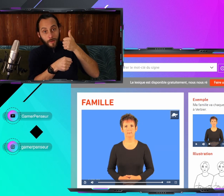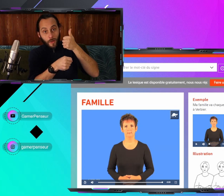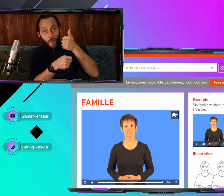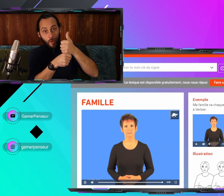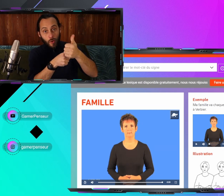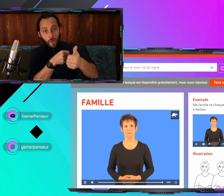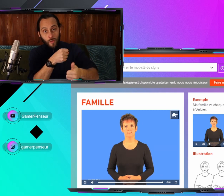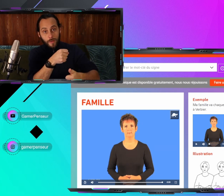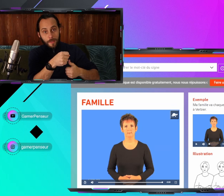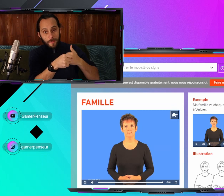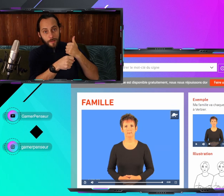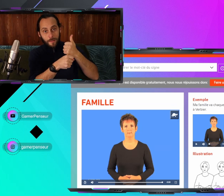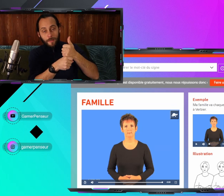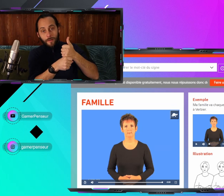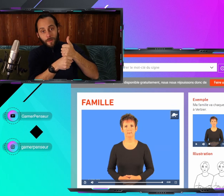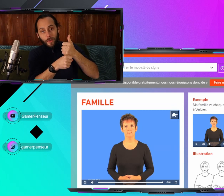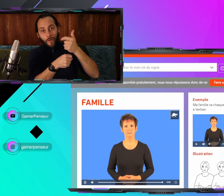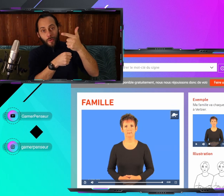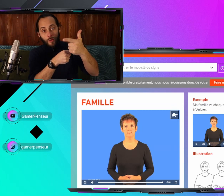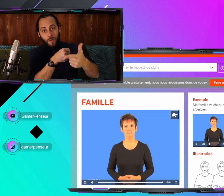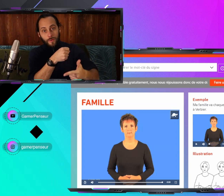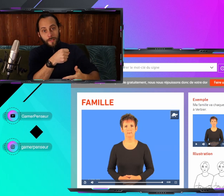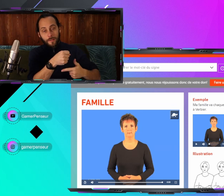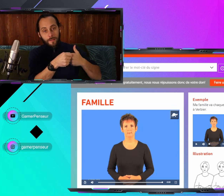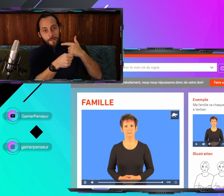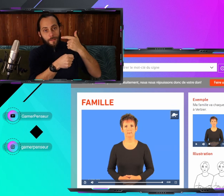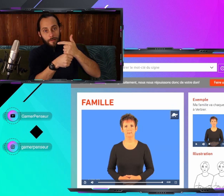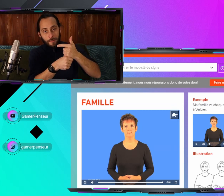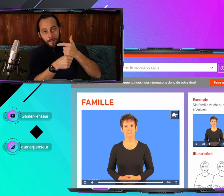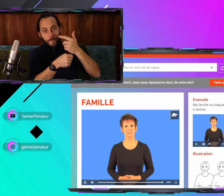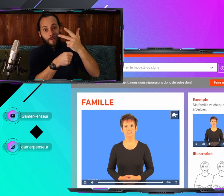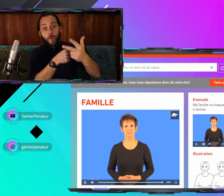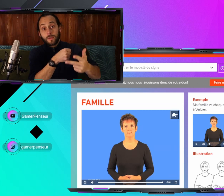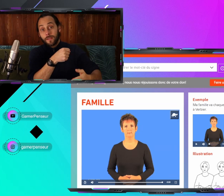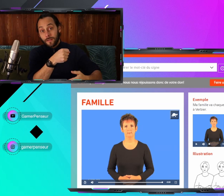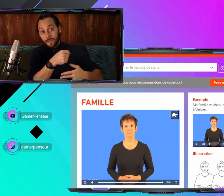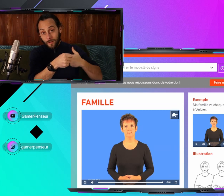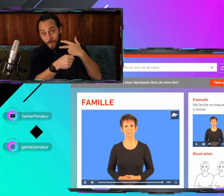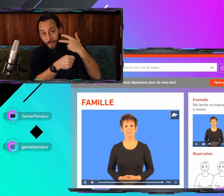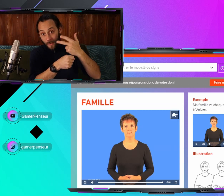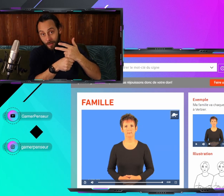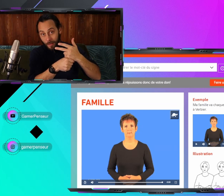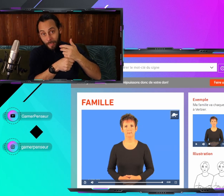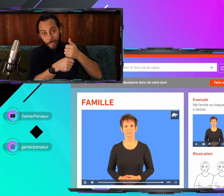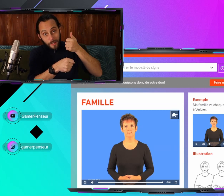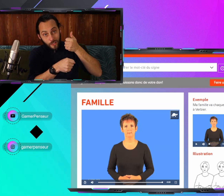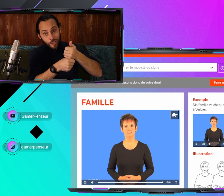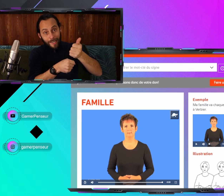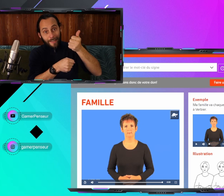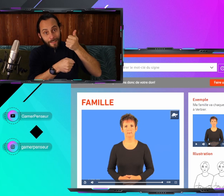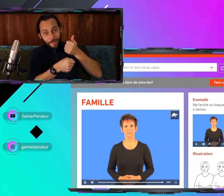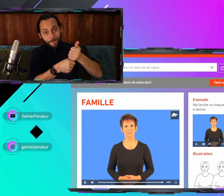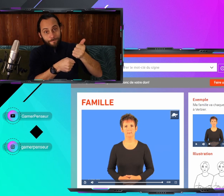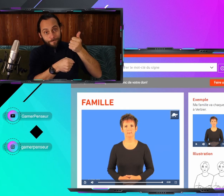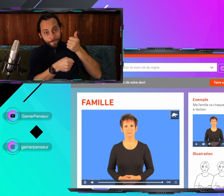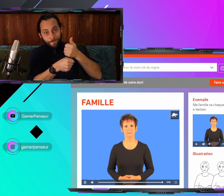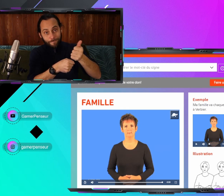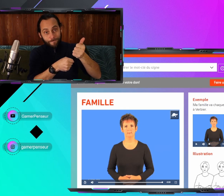année, une année, 2 années, 3 années, ainsi de suite. Et chaque